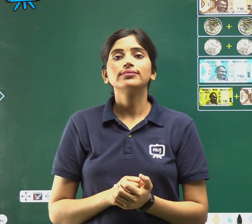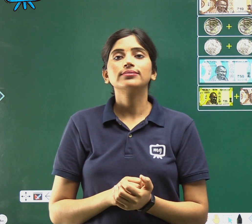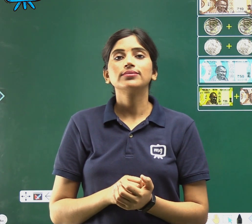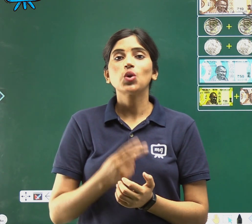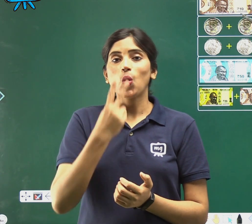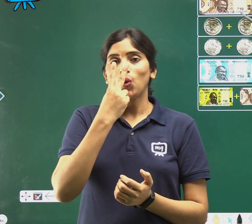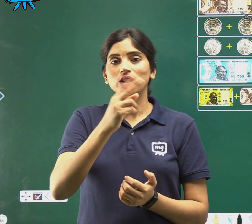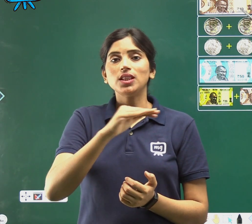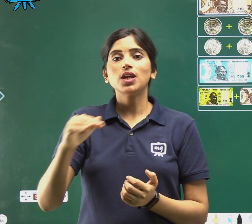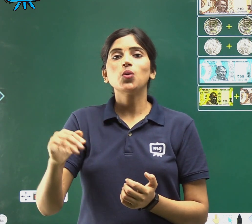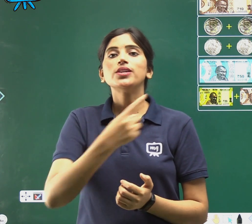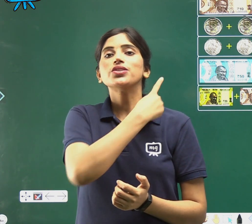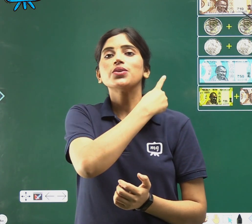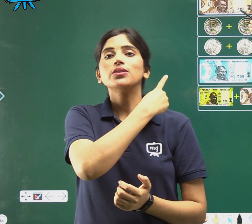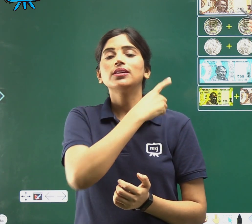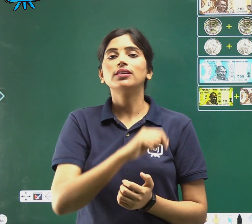देखो बच्चों,